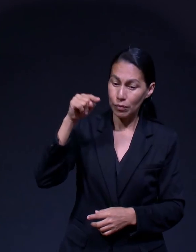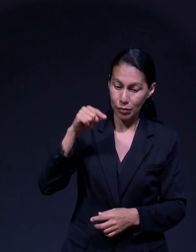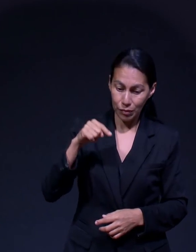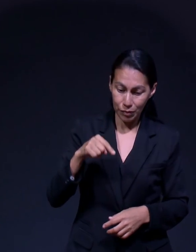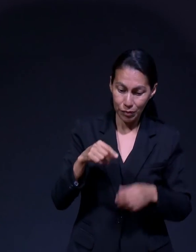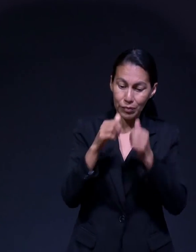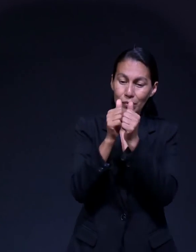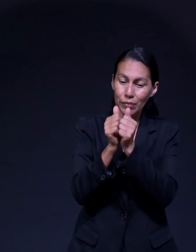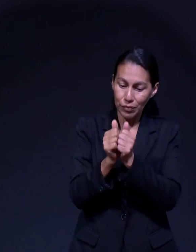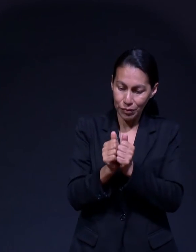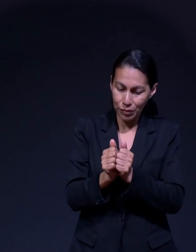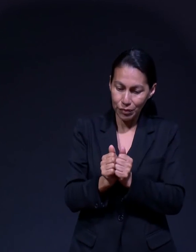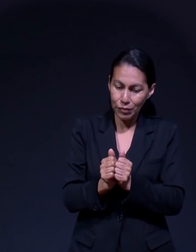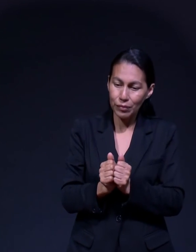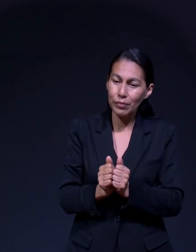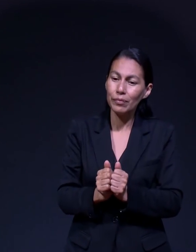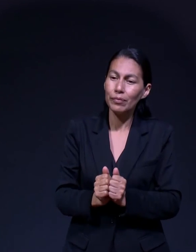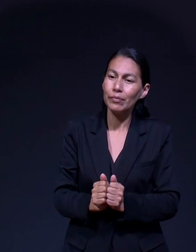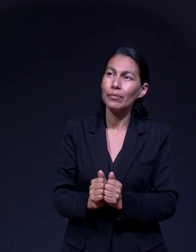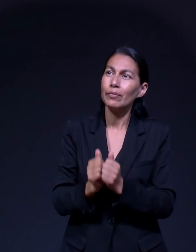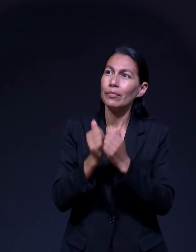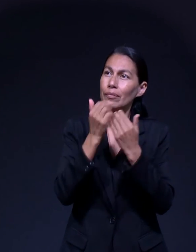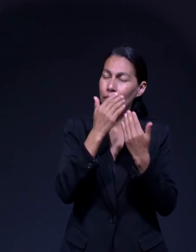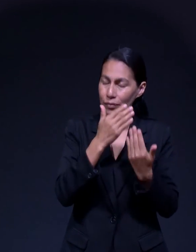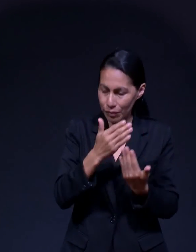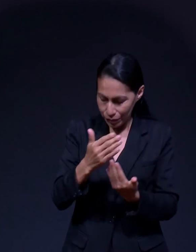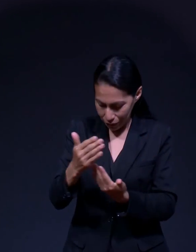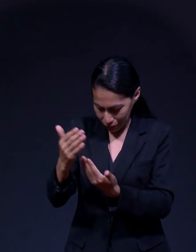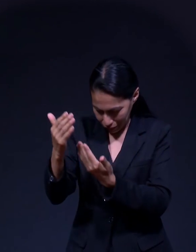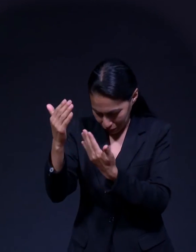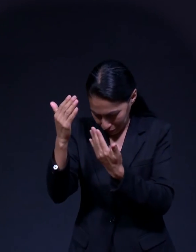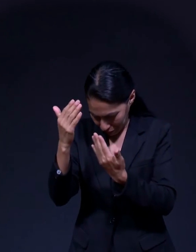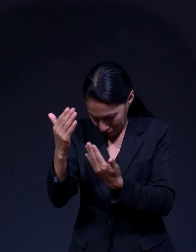Tú estás aquí.